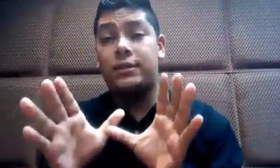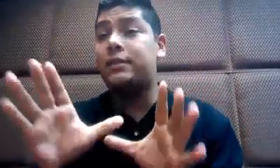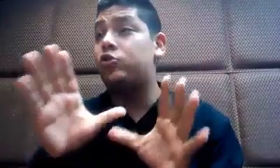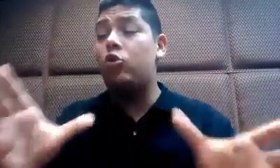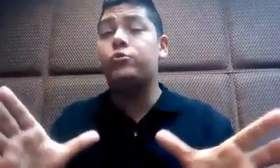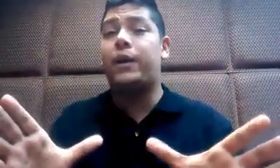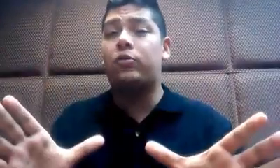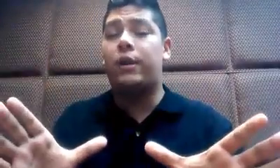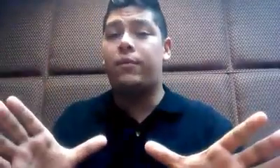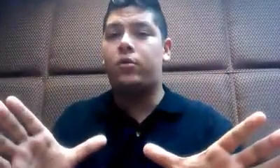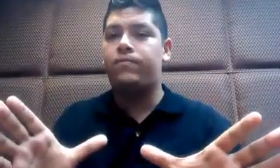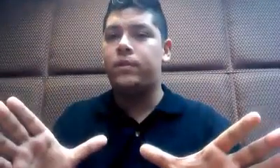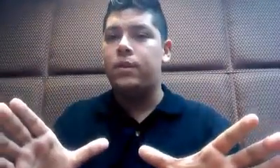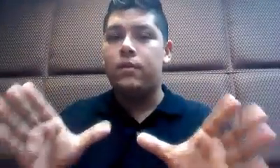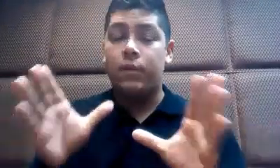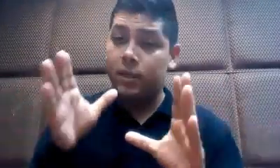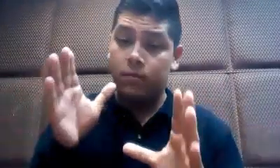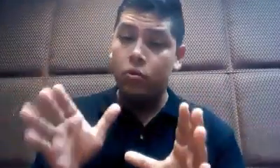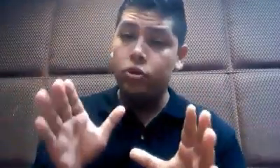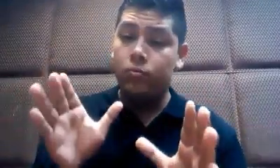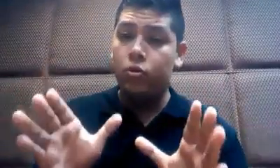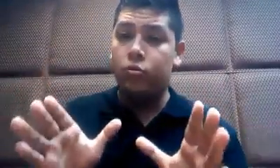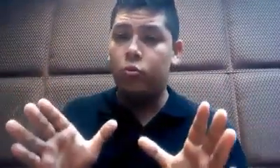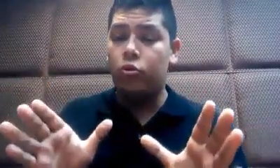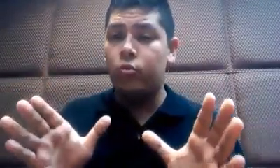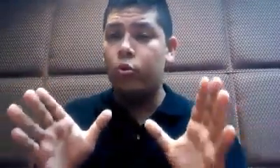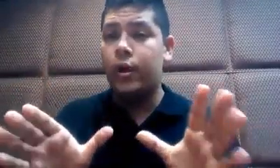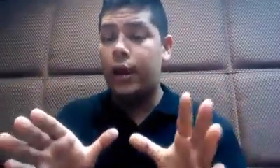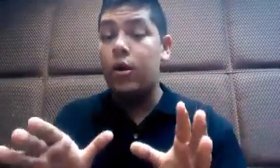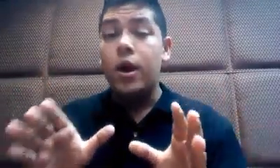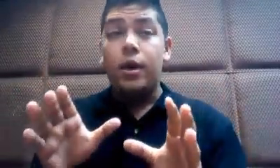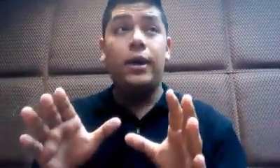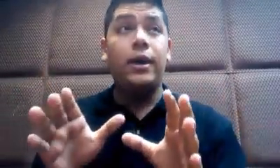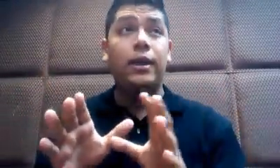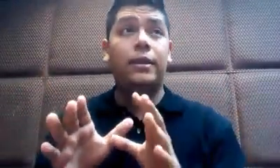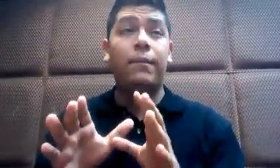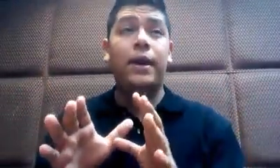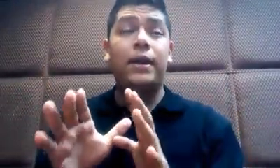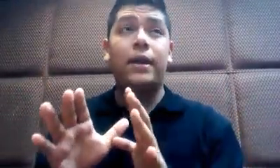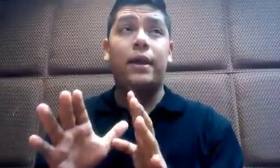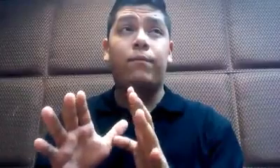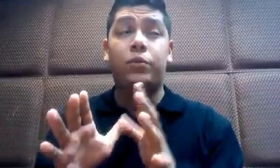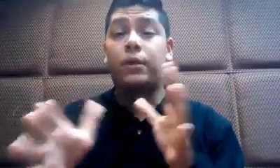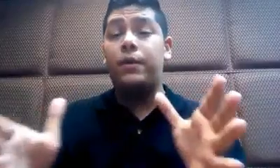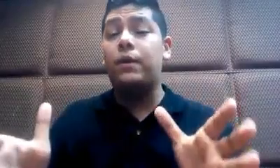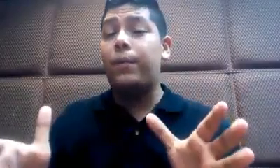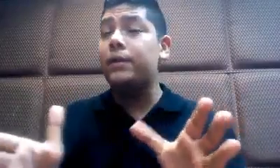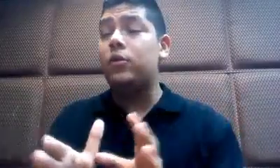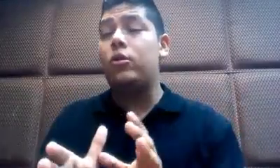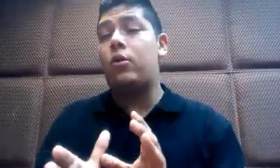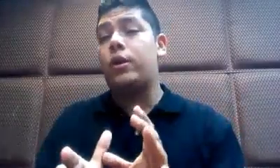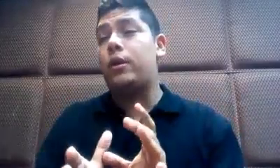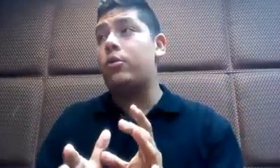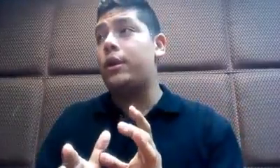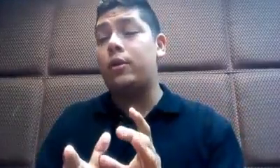estés solo esperando el camión. Va a ser mucho, muy, muy, muy raro. Y también, pues también depende, ¿no? La hora en que lo